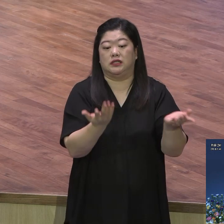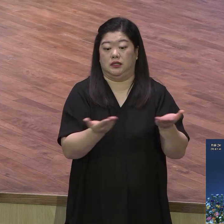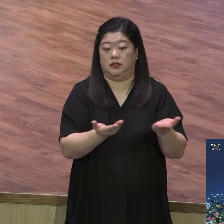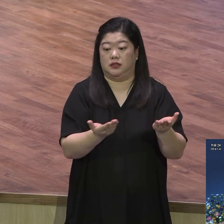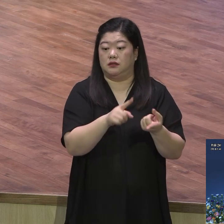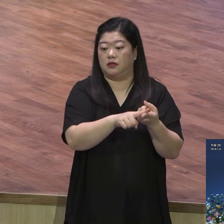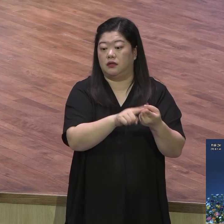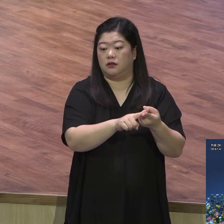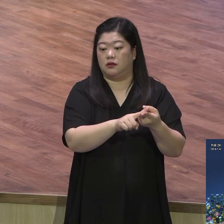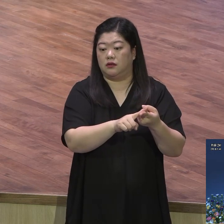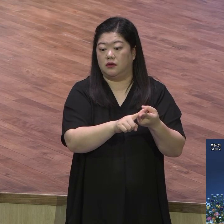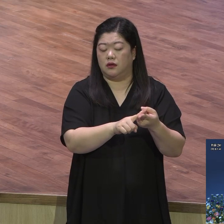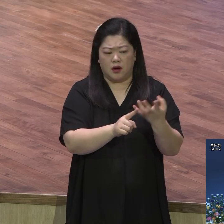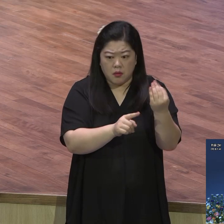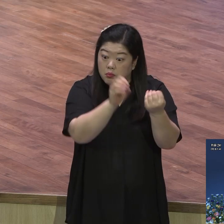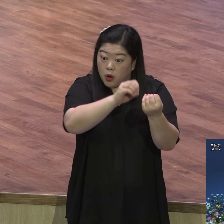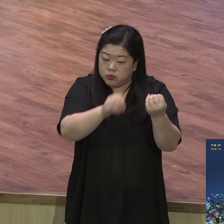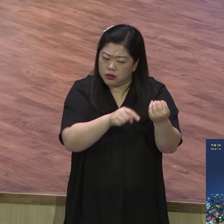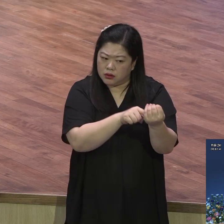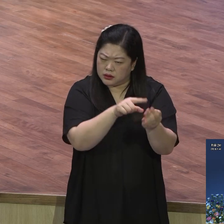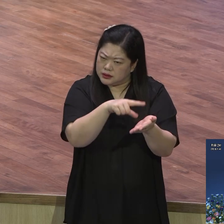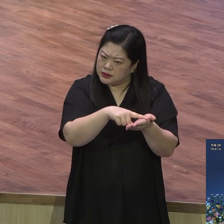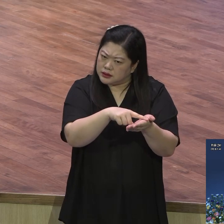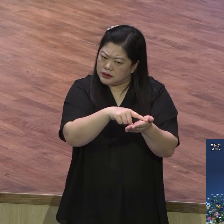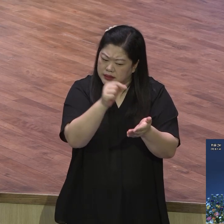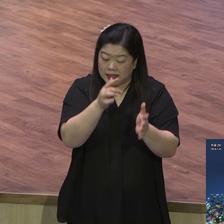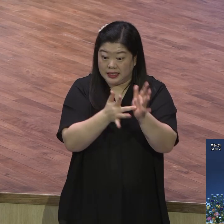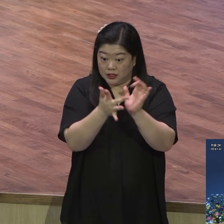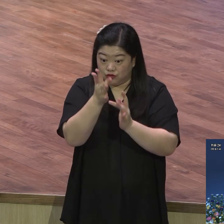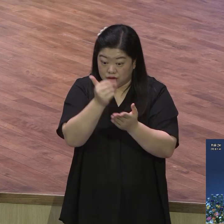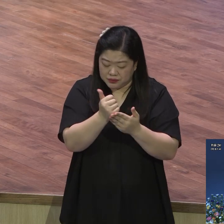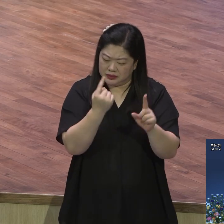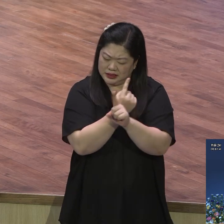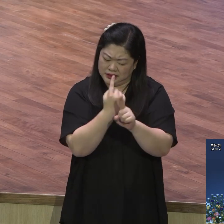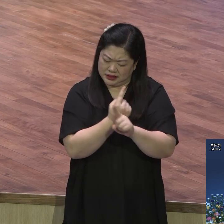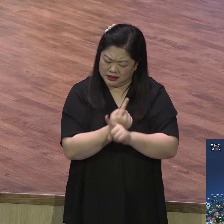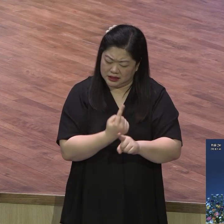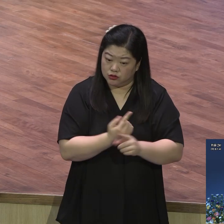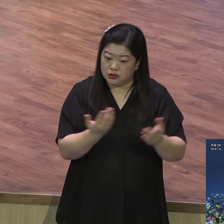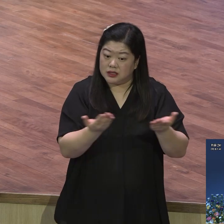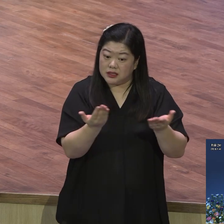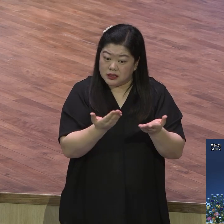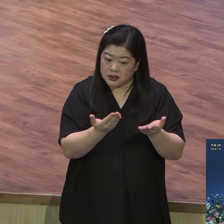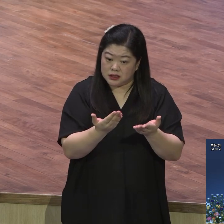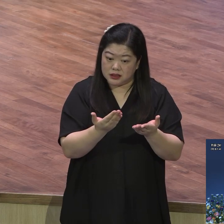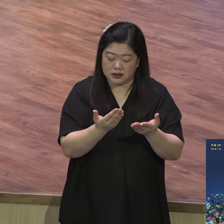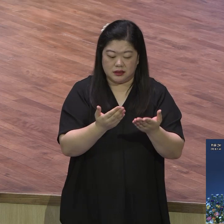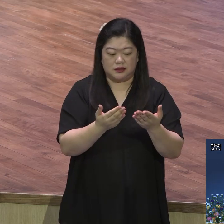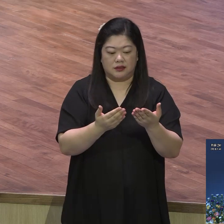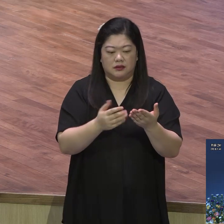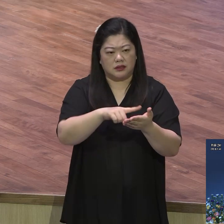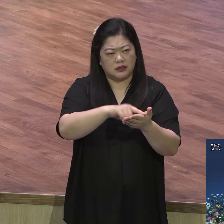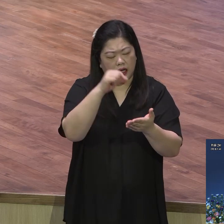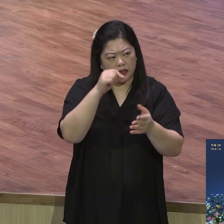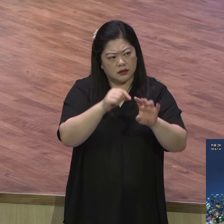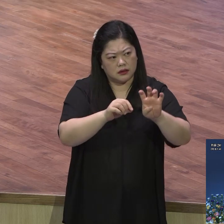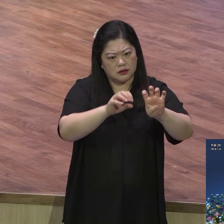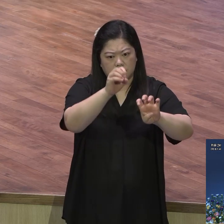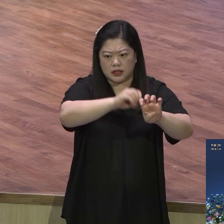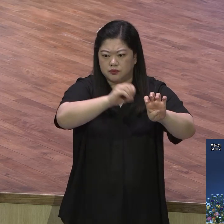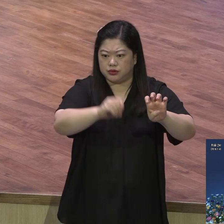퍼센트를 보면 예수님의 모든 사복음서 중에서 40%,